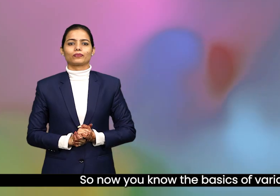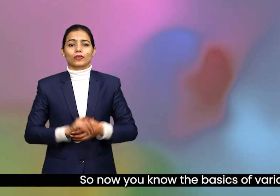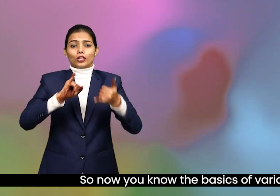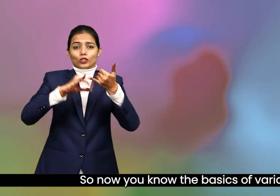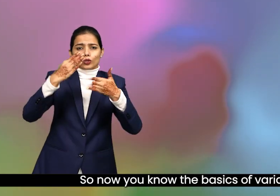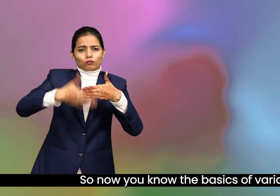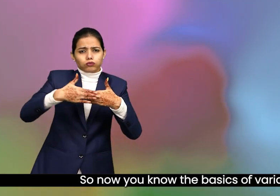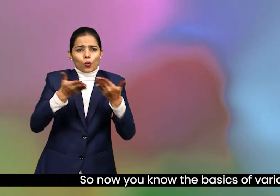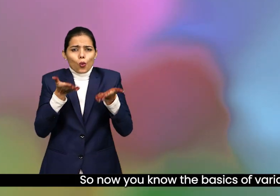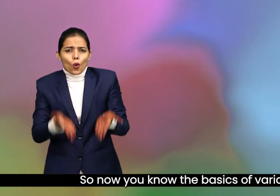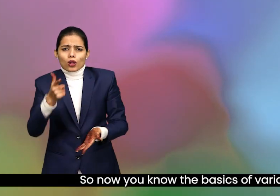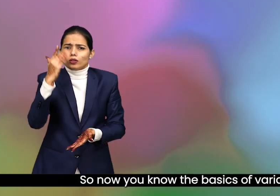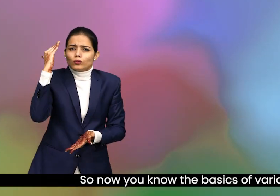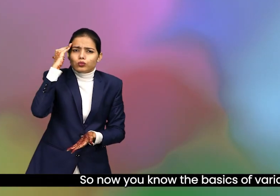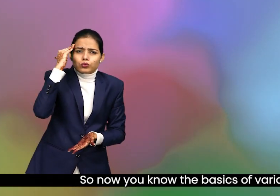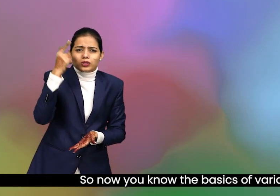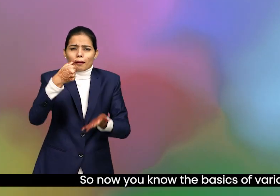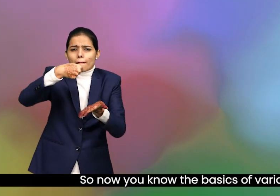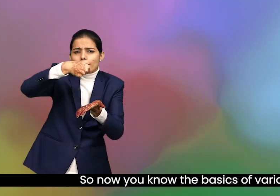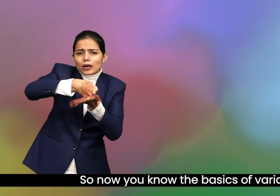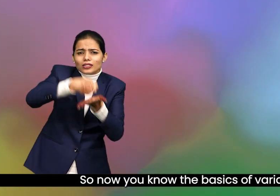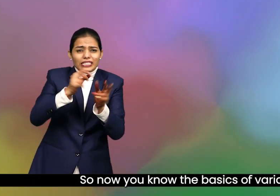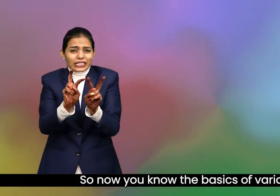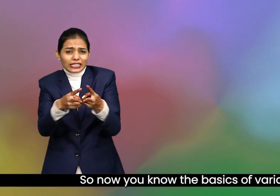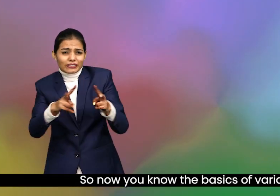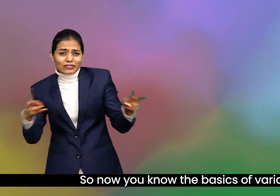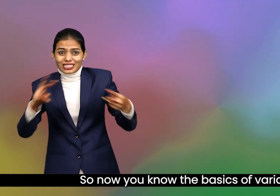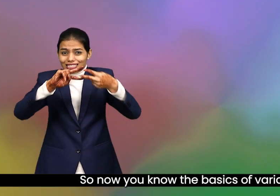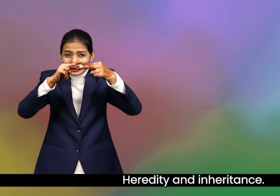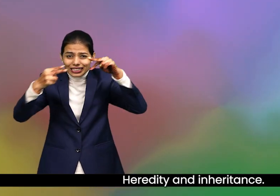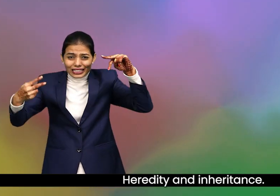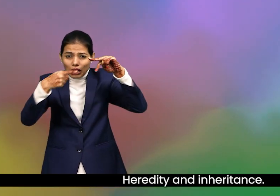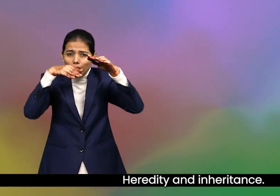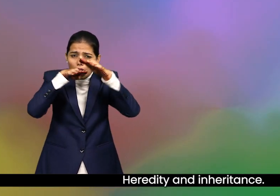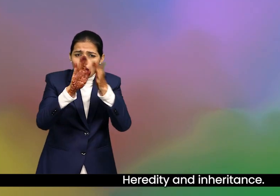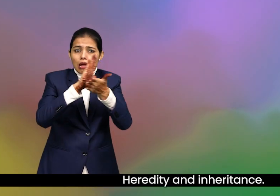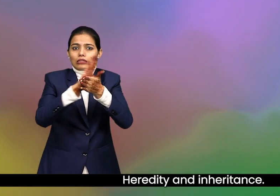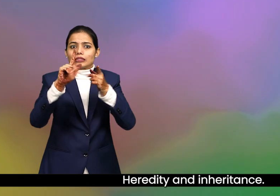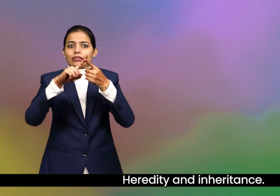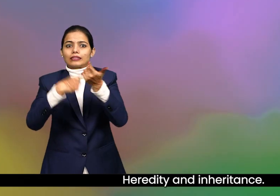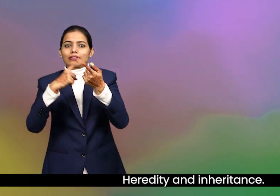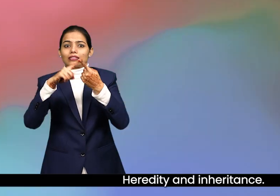எனவே now you இப்போது know the நீங்கள் basics மாறுபாடு, of பரம்பரை variation, மற்றும் பரம்பரை heredity, அடிப்படைகளை and inheritance. அறிந்திருக்கிறார்கள்.